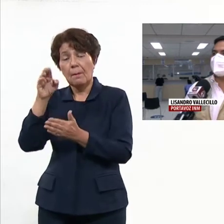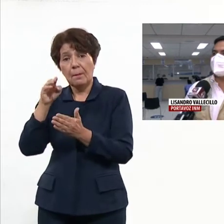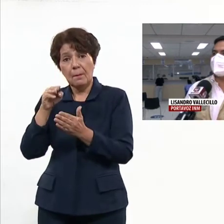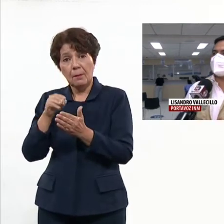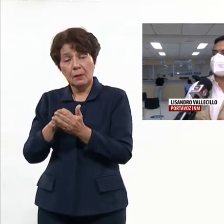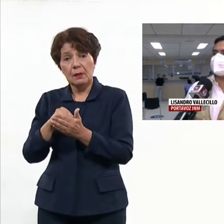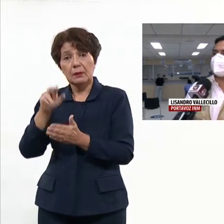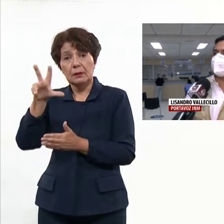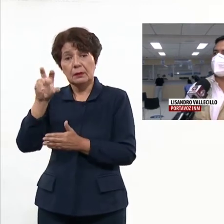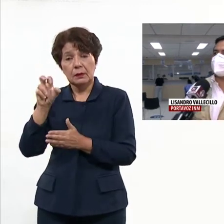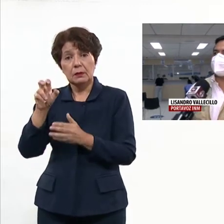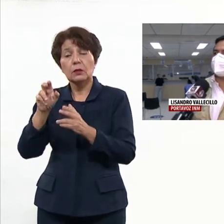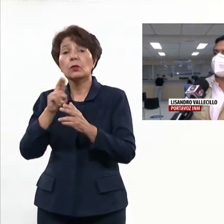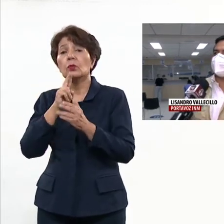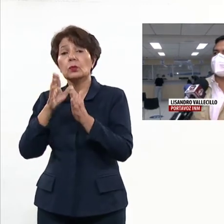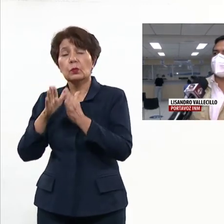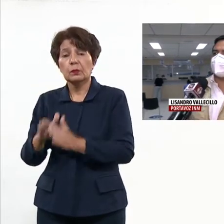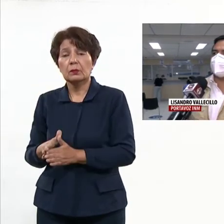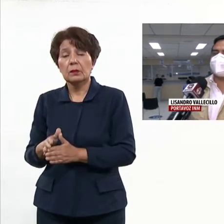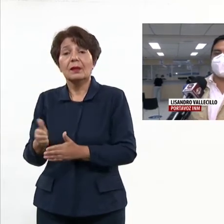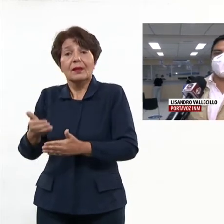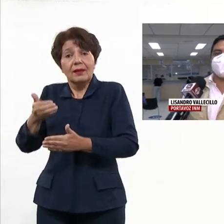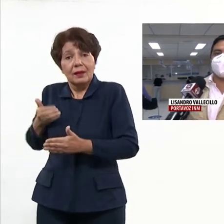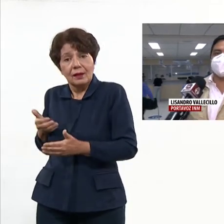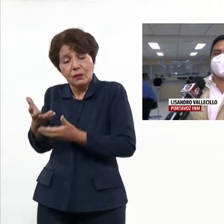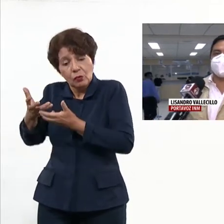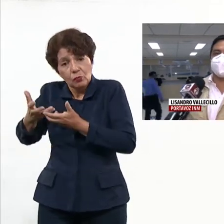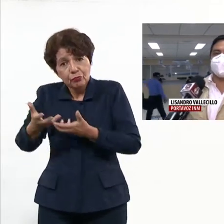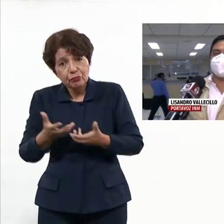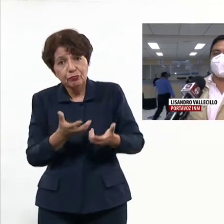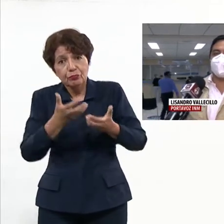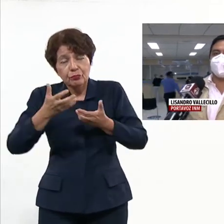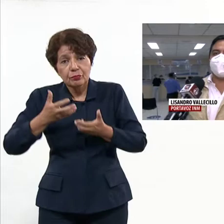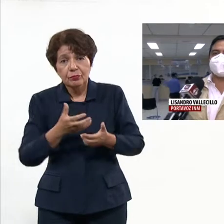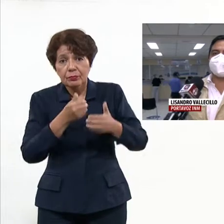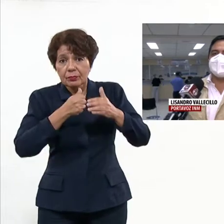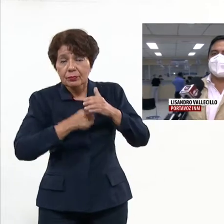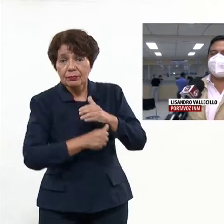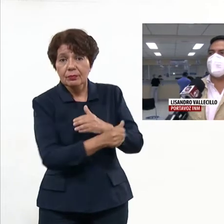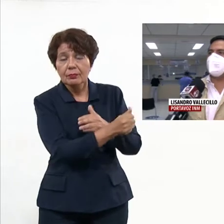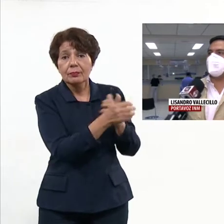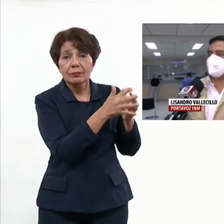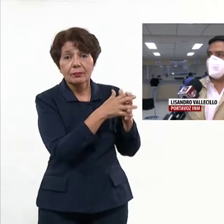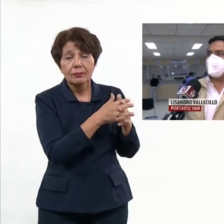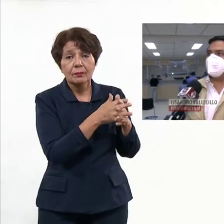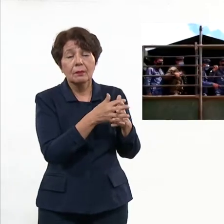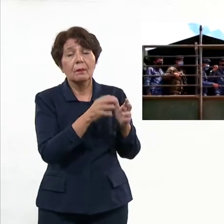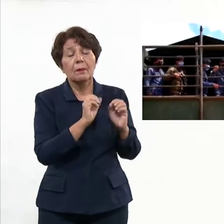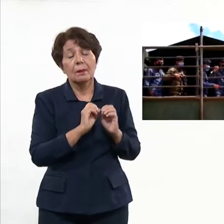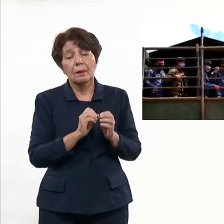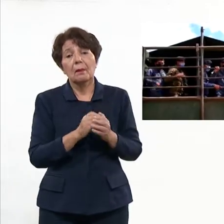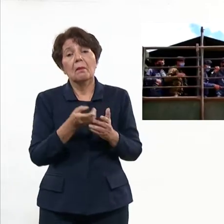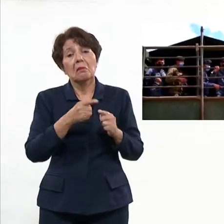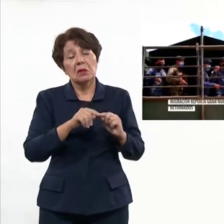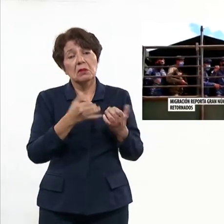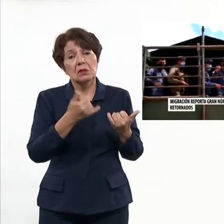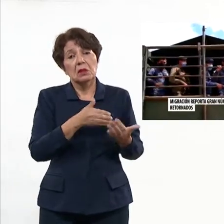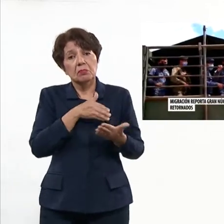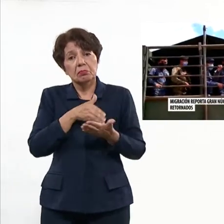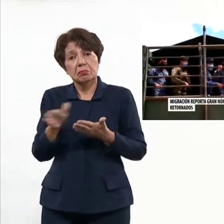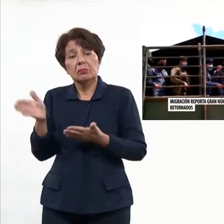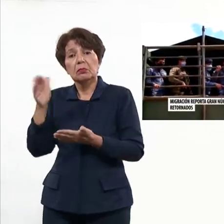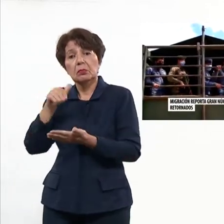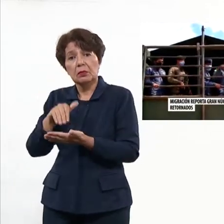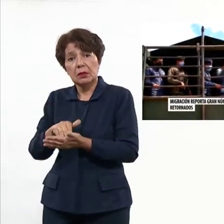nacionales que salieron con destino hacia los eeuu el jueves primero de octubre miembros de la